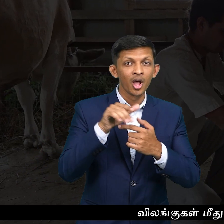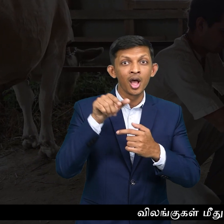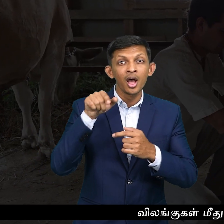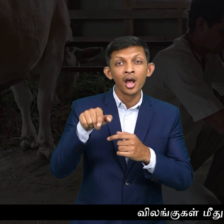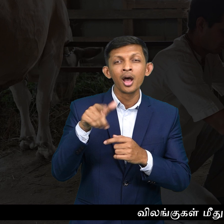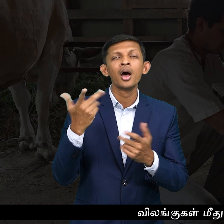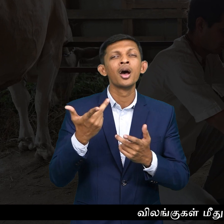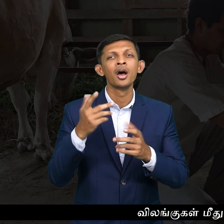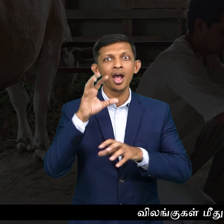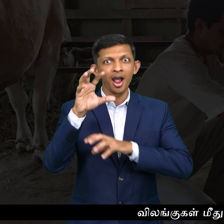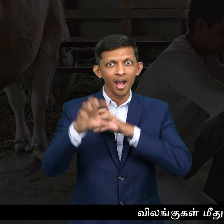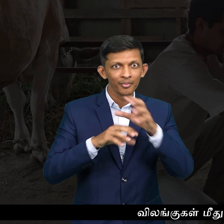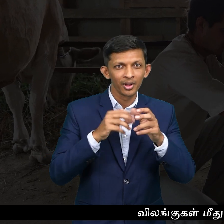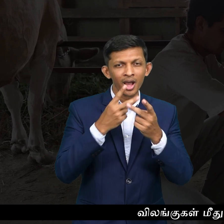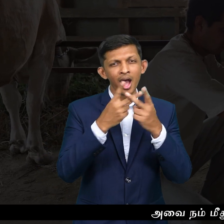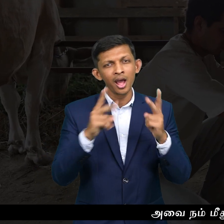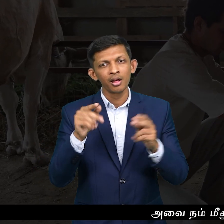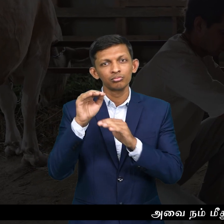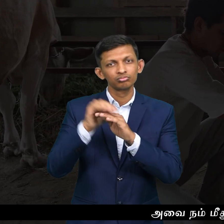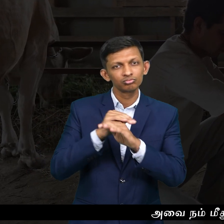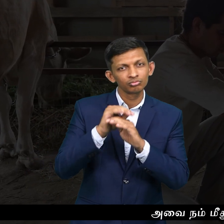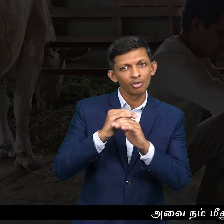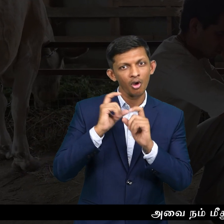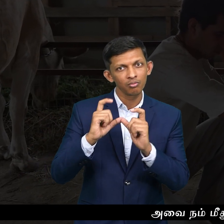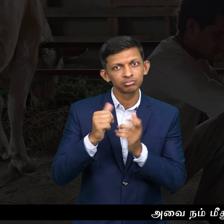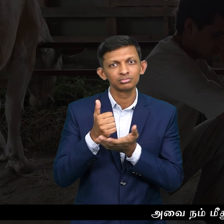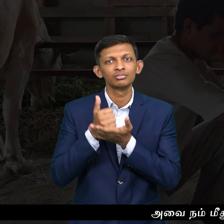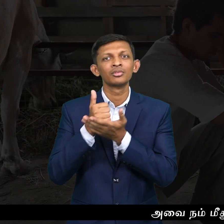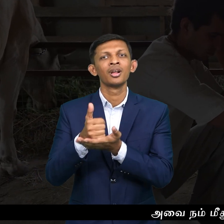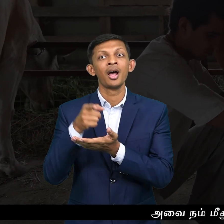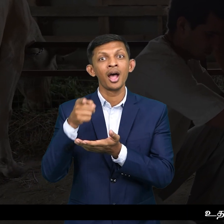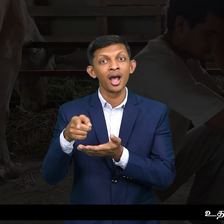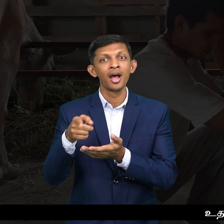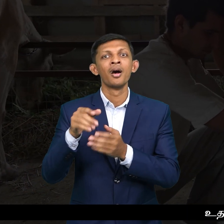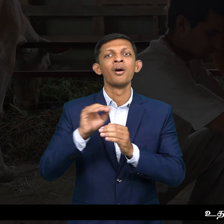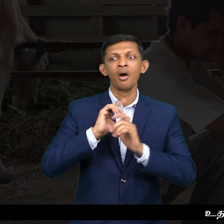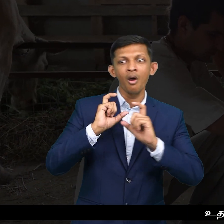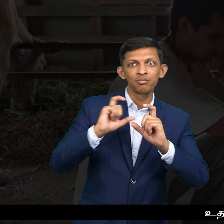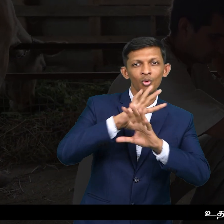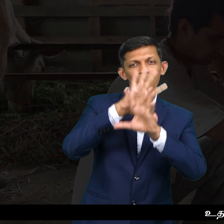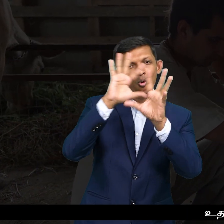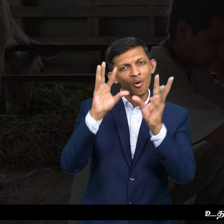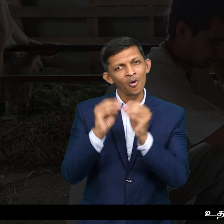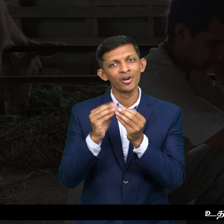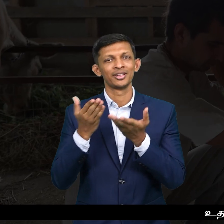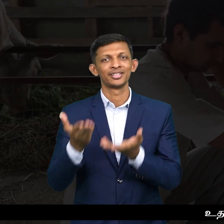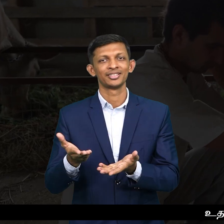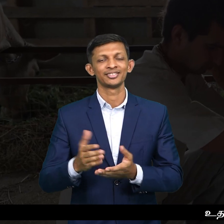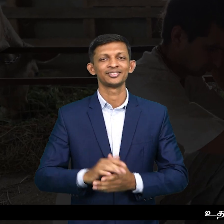விலங்குகள் மீது அக்கறை காட்டுவது அவை நம் மீது பாசமாக இருக்க உதவுகிறது.